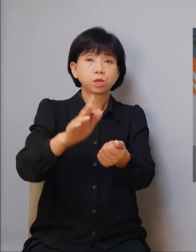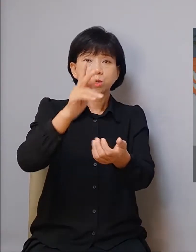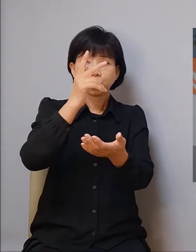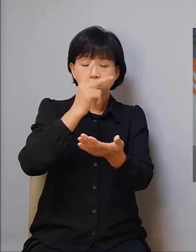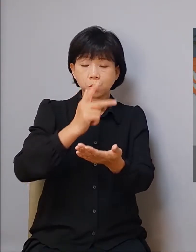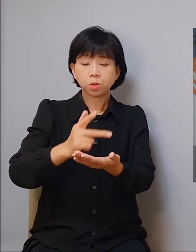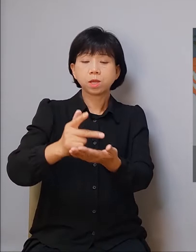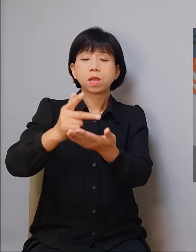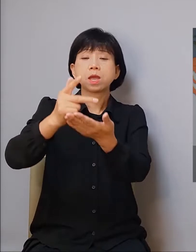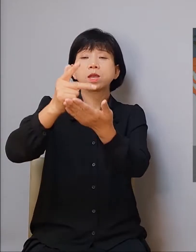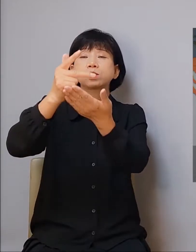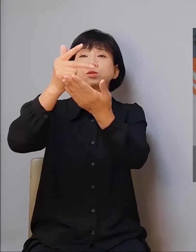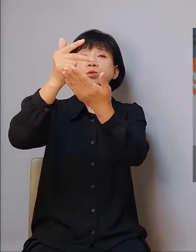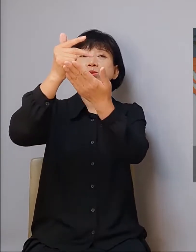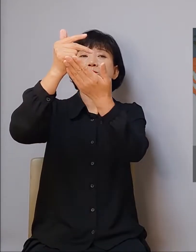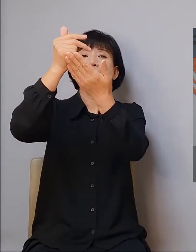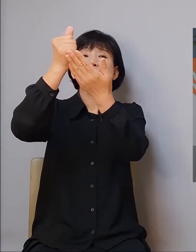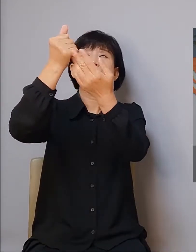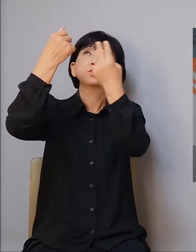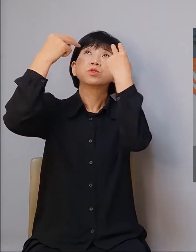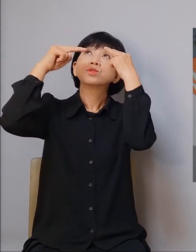친구들아, 위로의